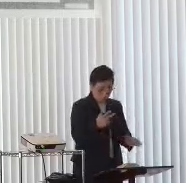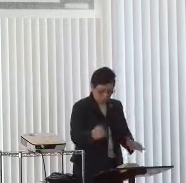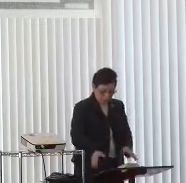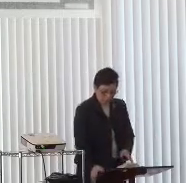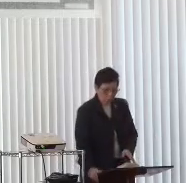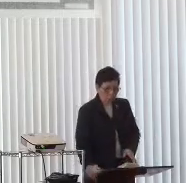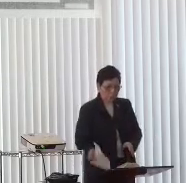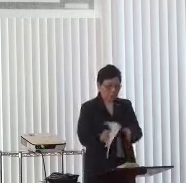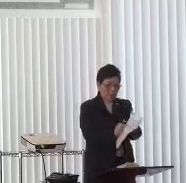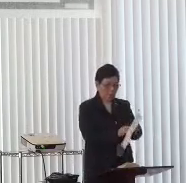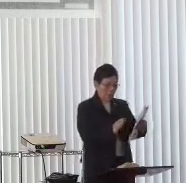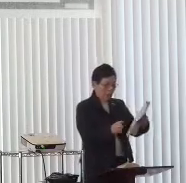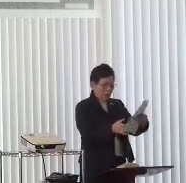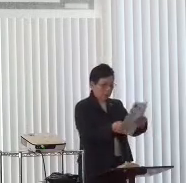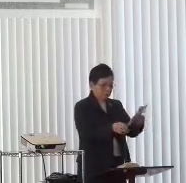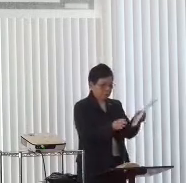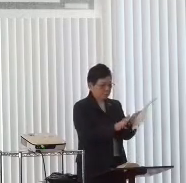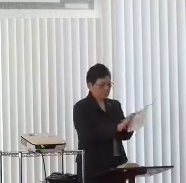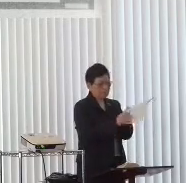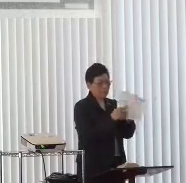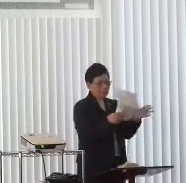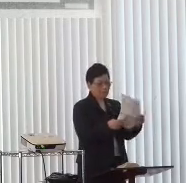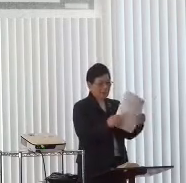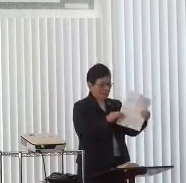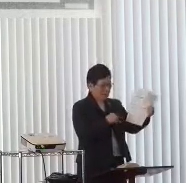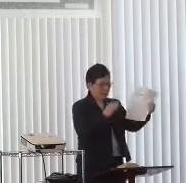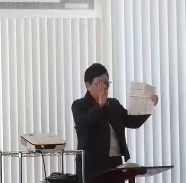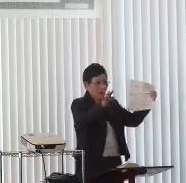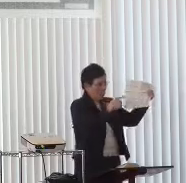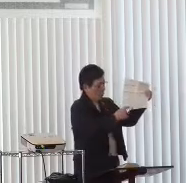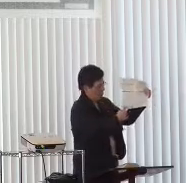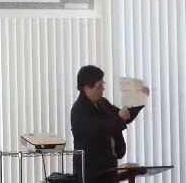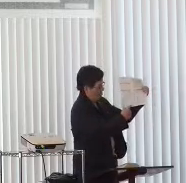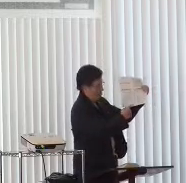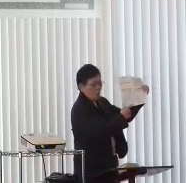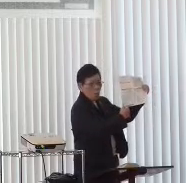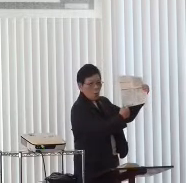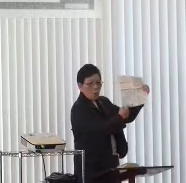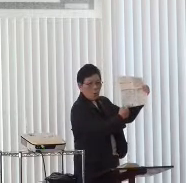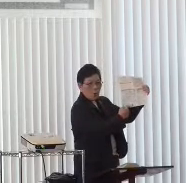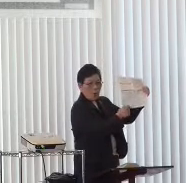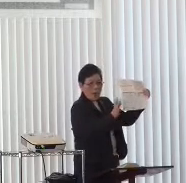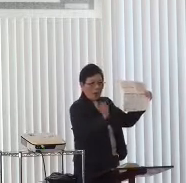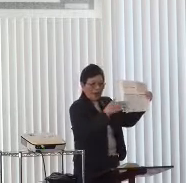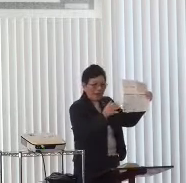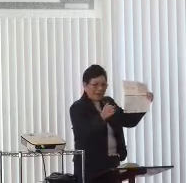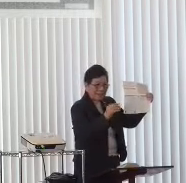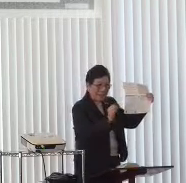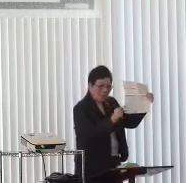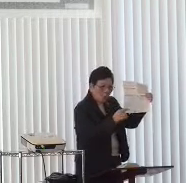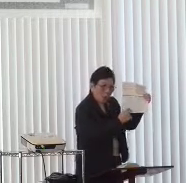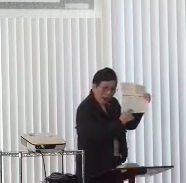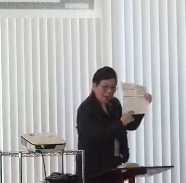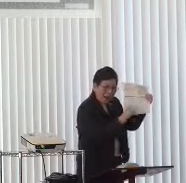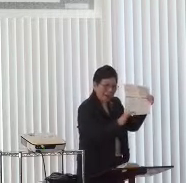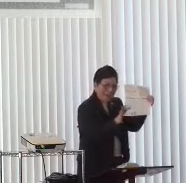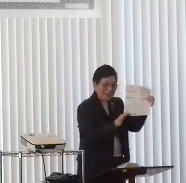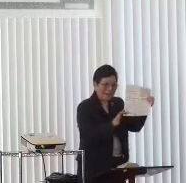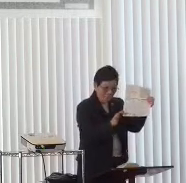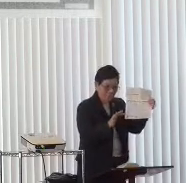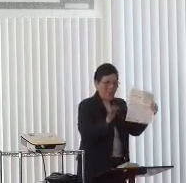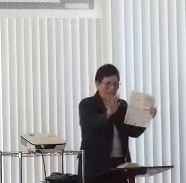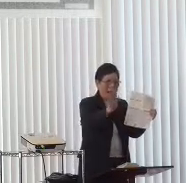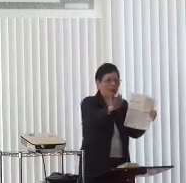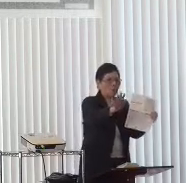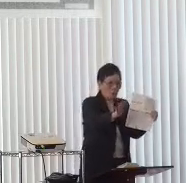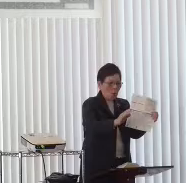この一番下のところに私の目標ってわざわざ空欄が、これ僕が頼んだわけじゃないんですけども、週報を作ってくれた人が